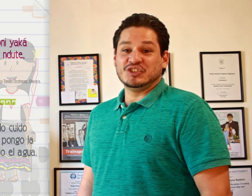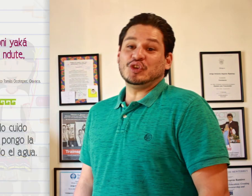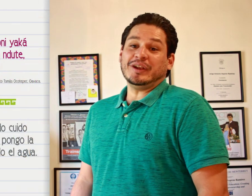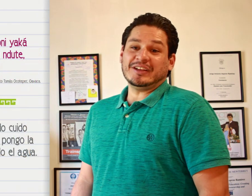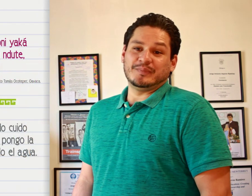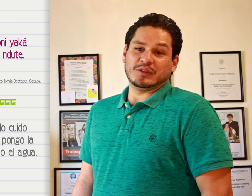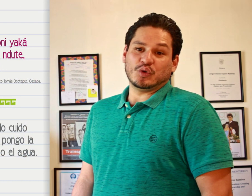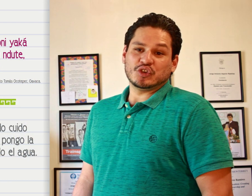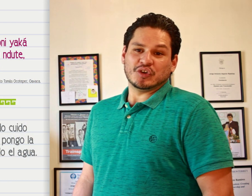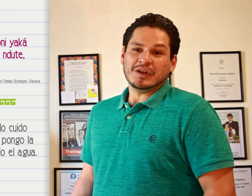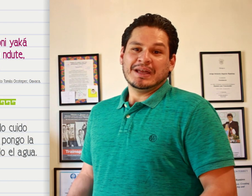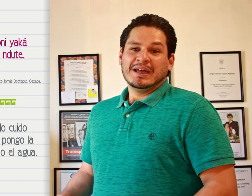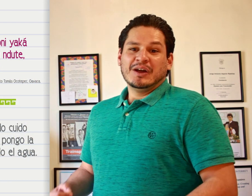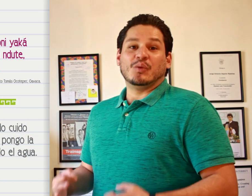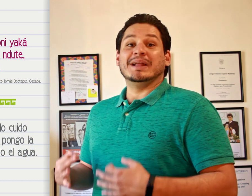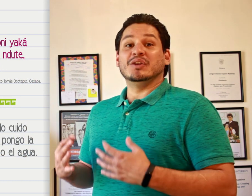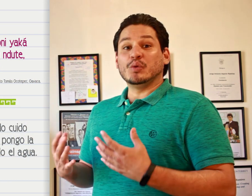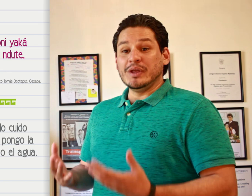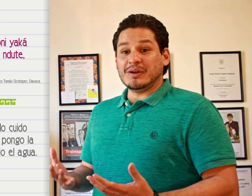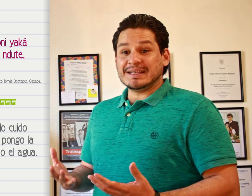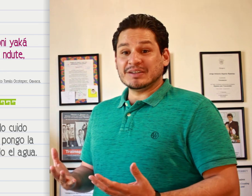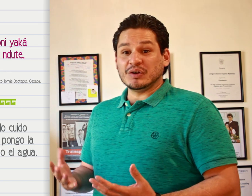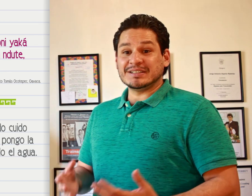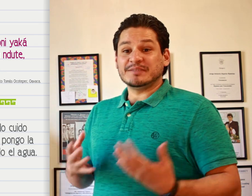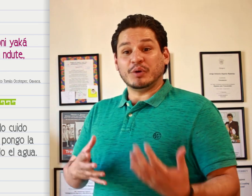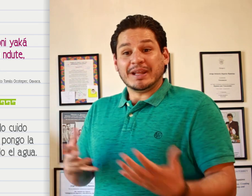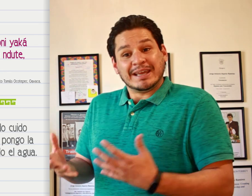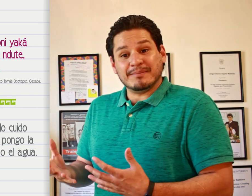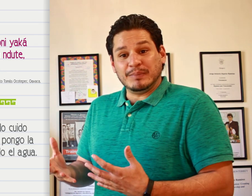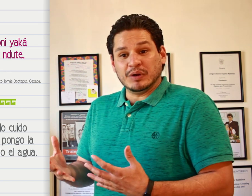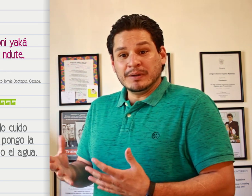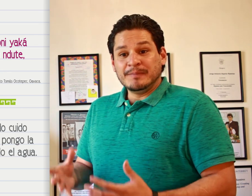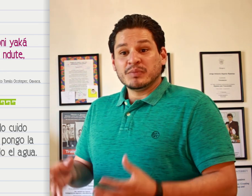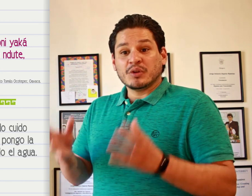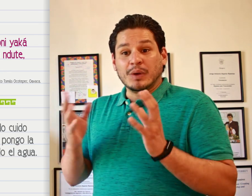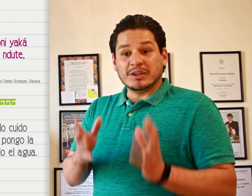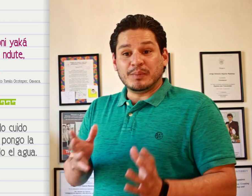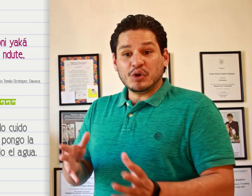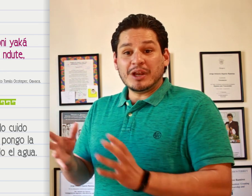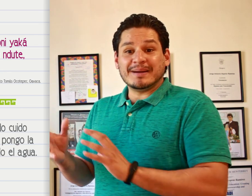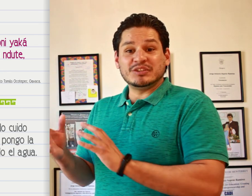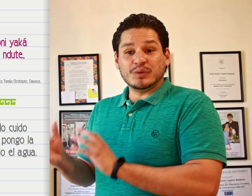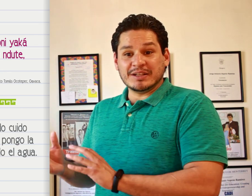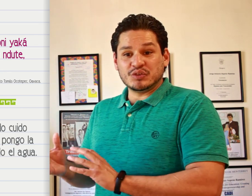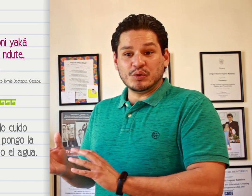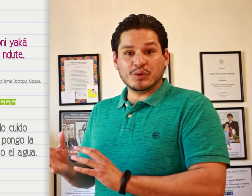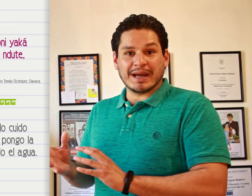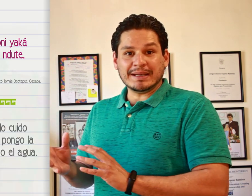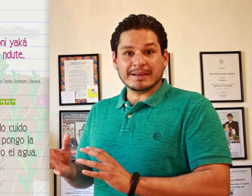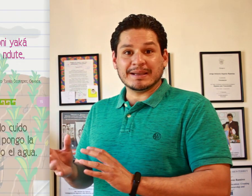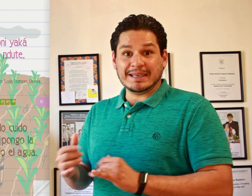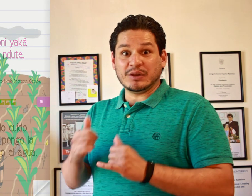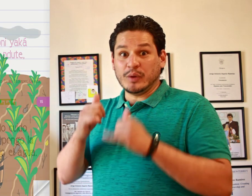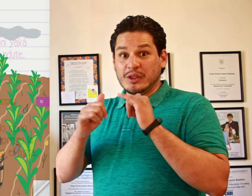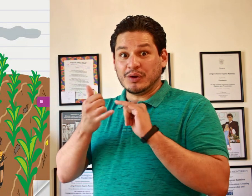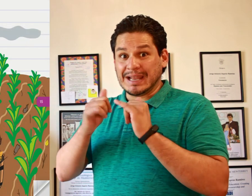Soy respetuoso cuando cuido las cosas, por ejemplo, cuando pongo la basura en su lugar y cuido el